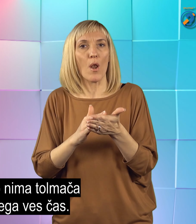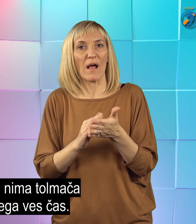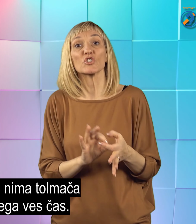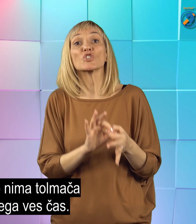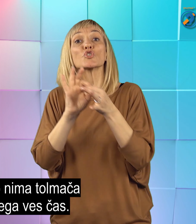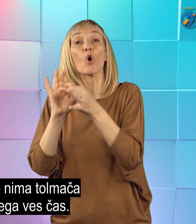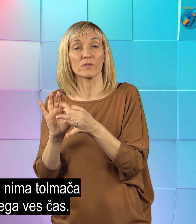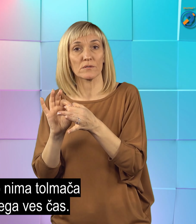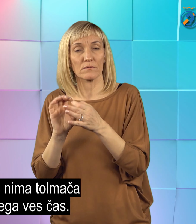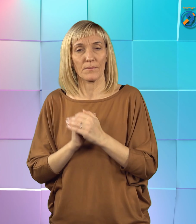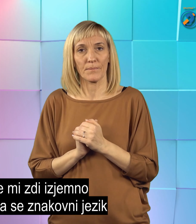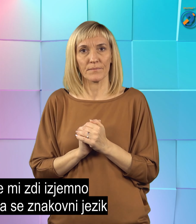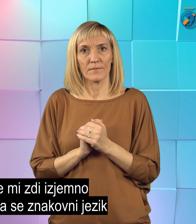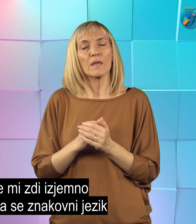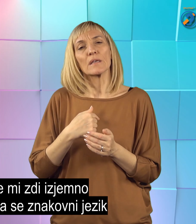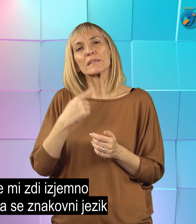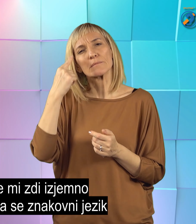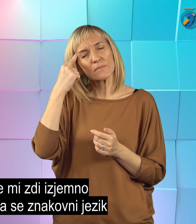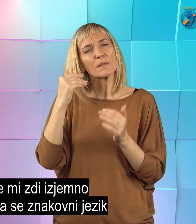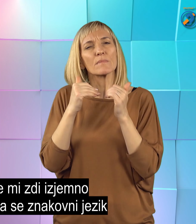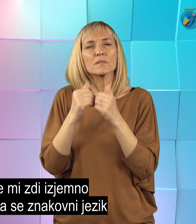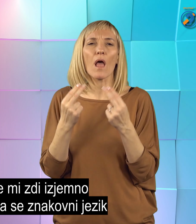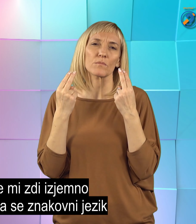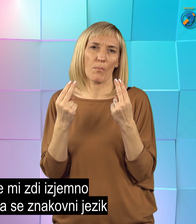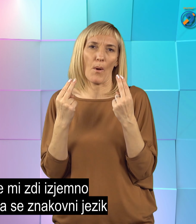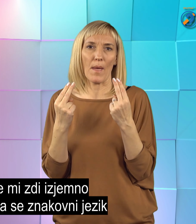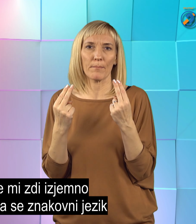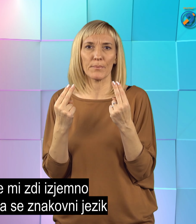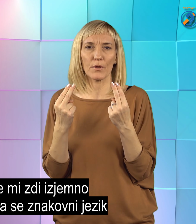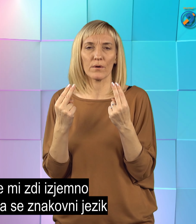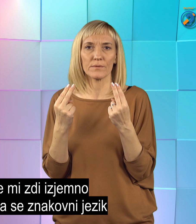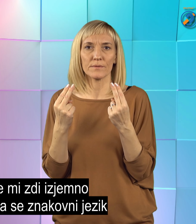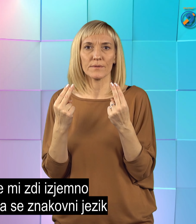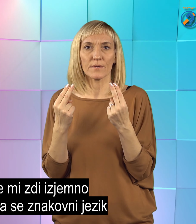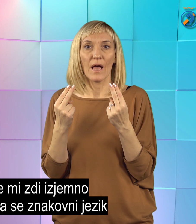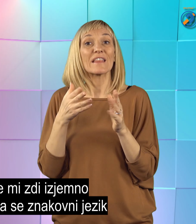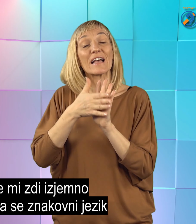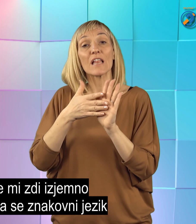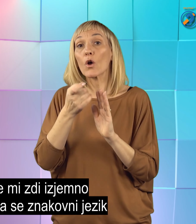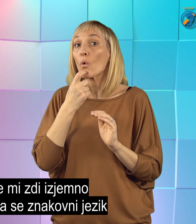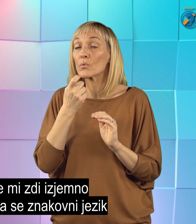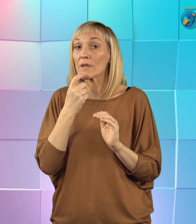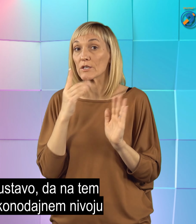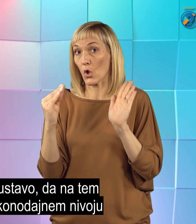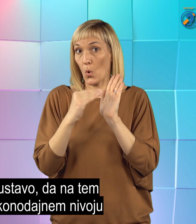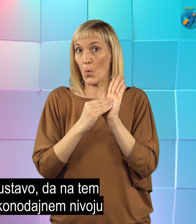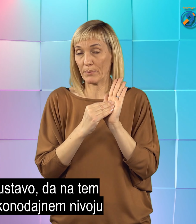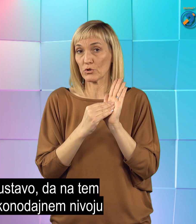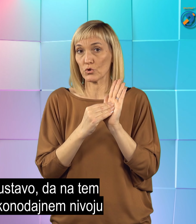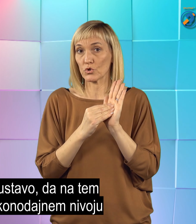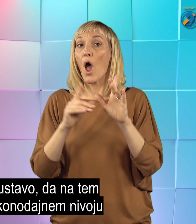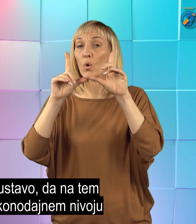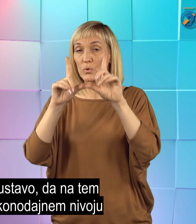čas. Tako da se mi zdi izjemno pomembno, da se znakovni jezik vpiše tudi v